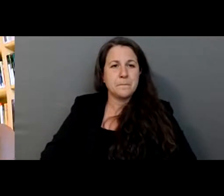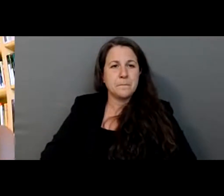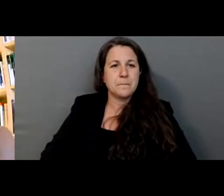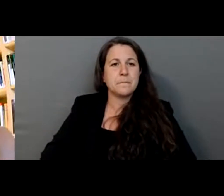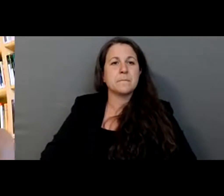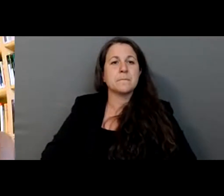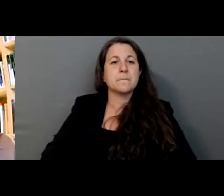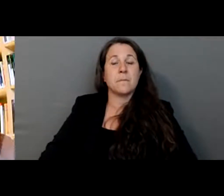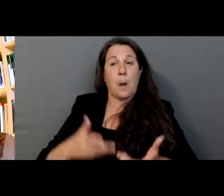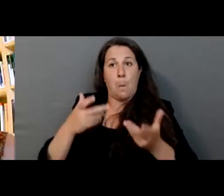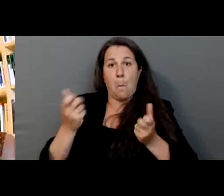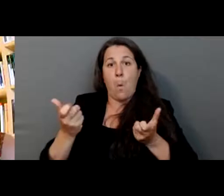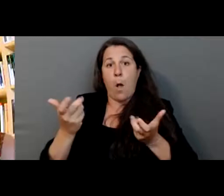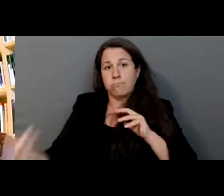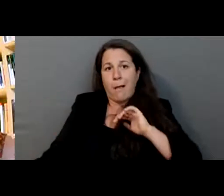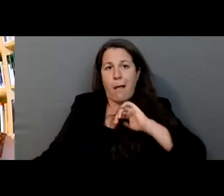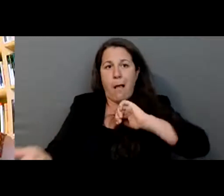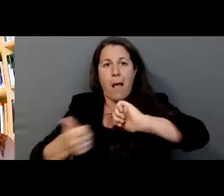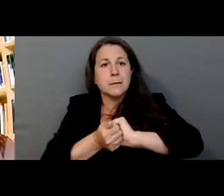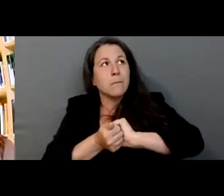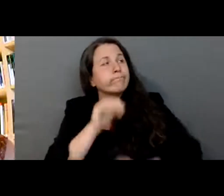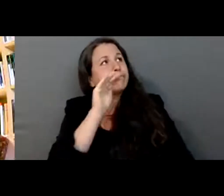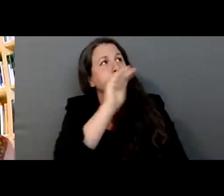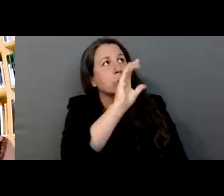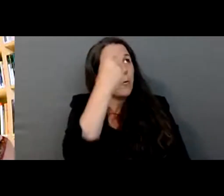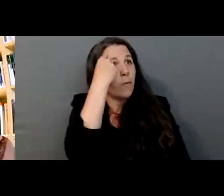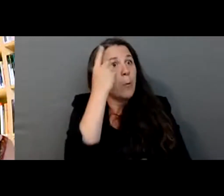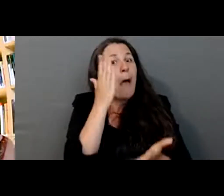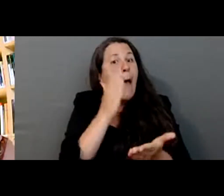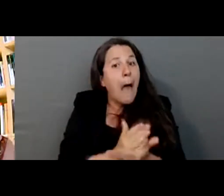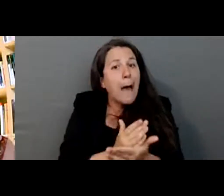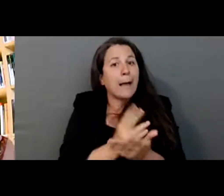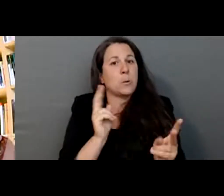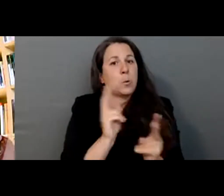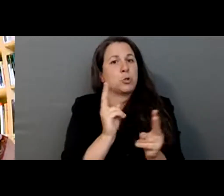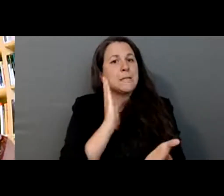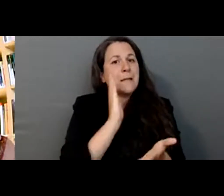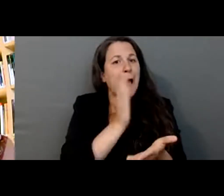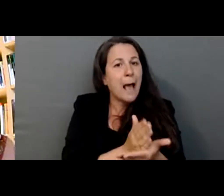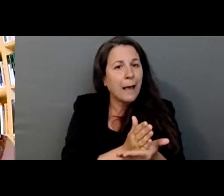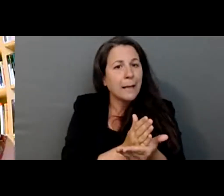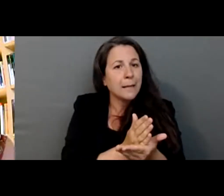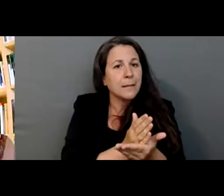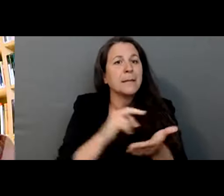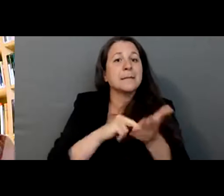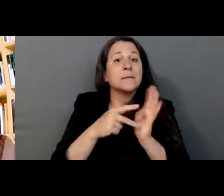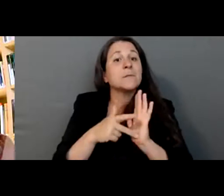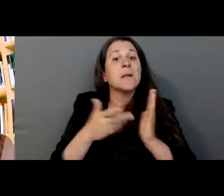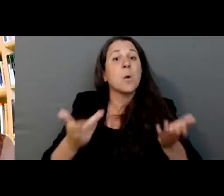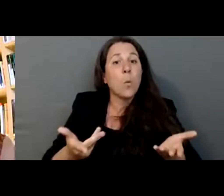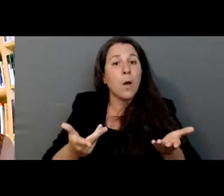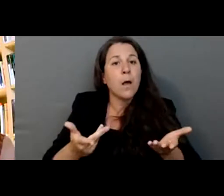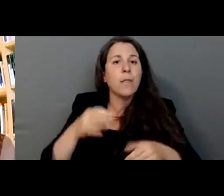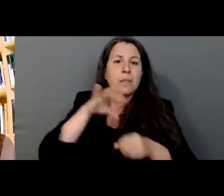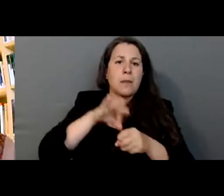sa voix à la nôtre afin que le gouvernement finisse par mettre fin à cet état d'urgence et donc déconfiner notre